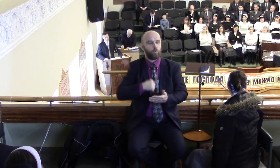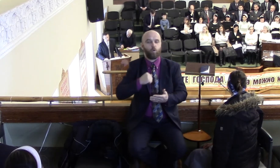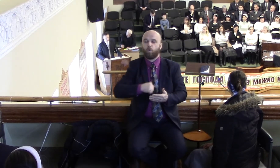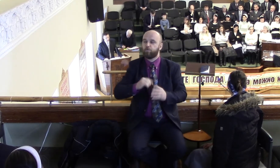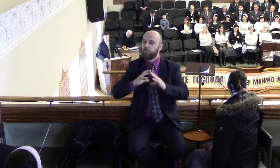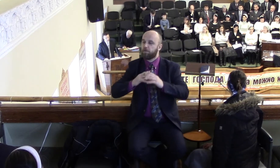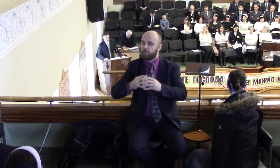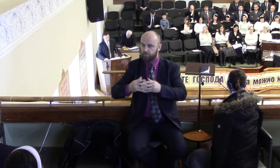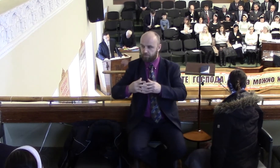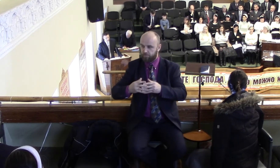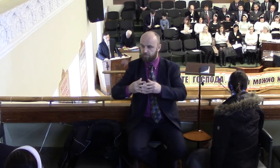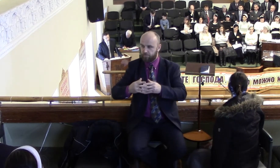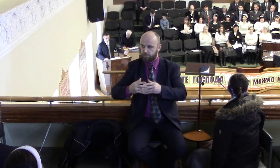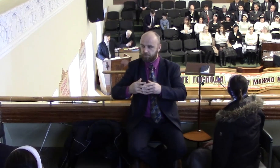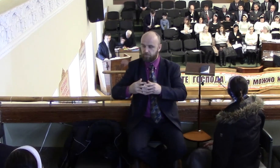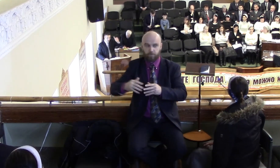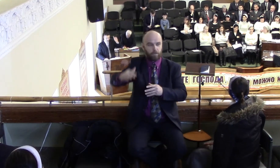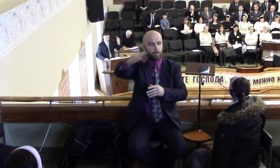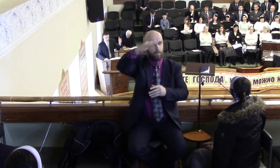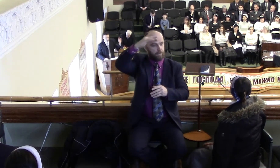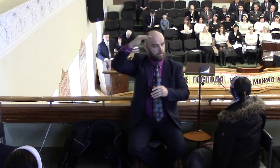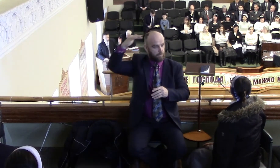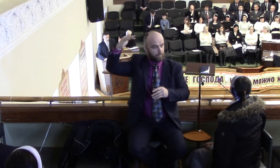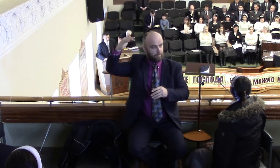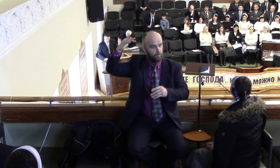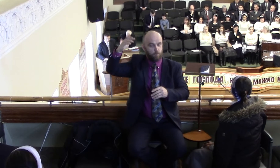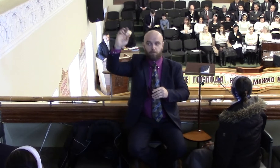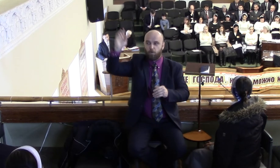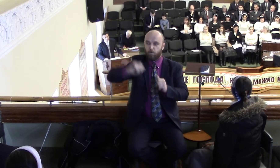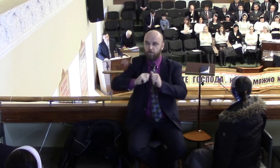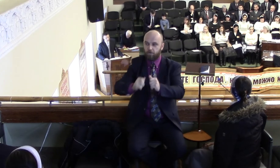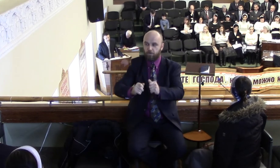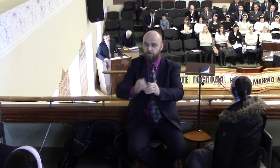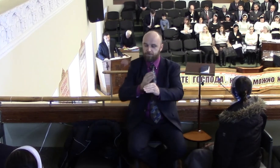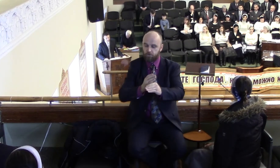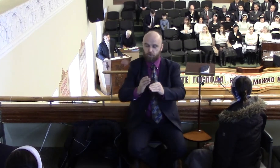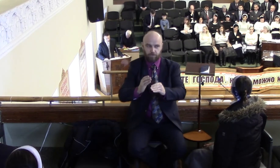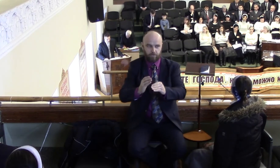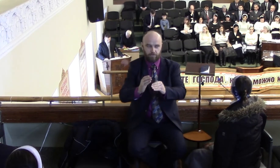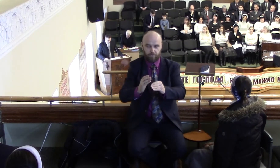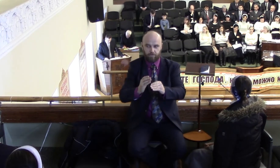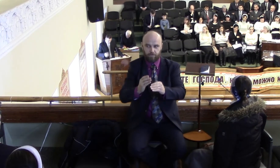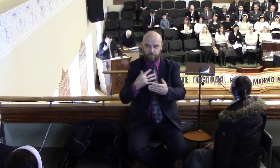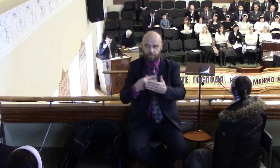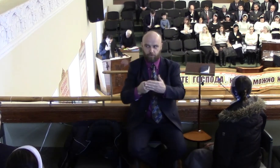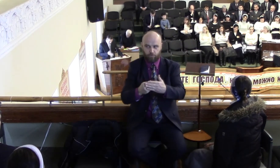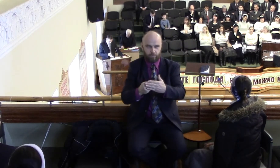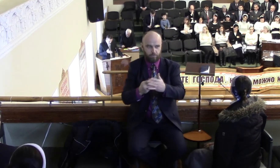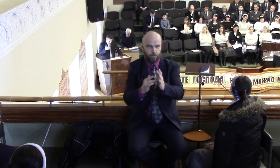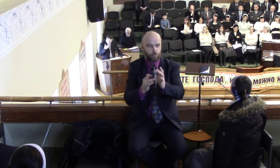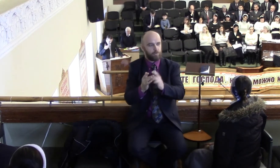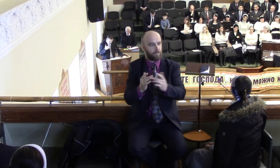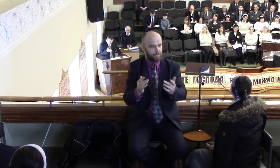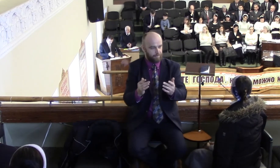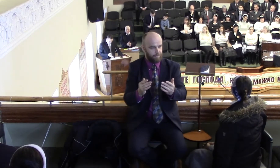небесному миру, той сфере, где Господь пребывает. Мы